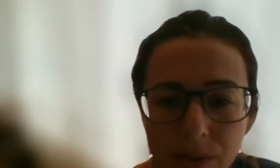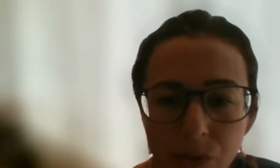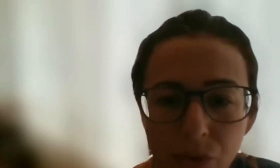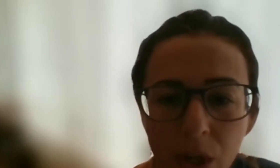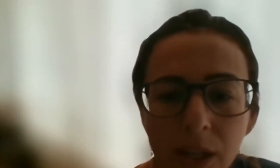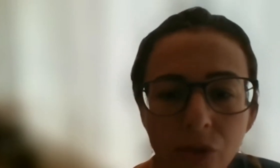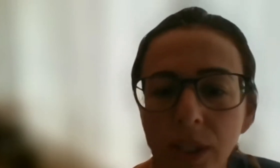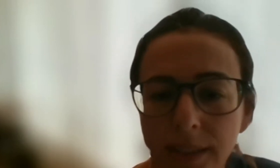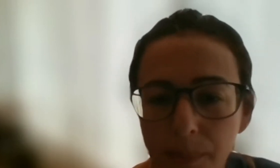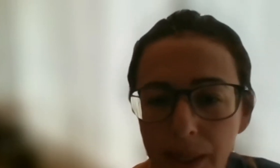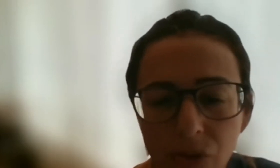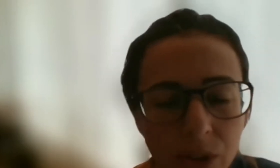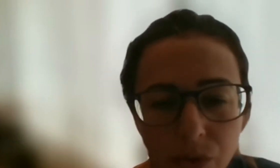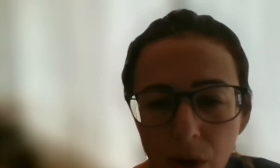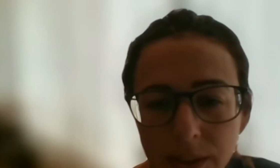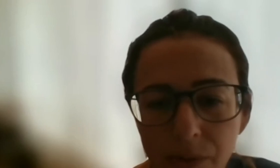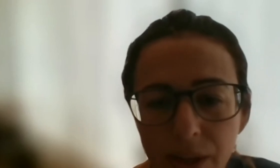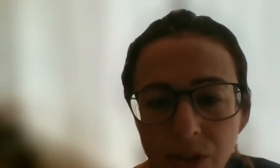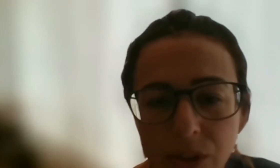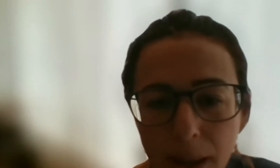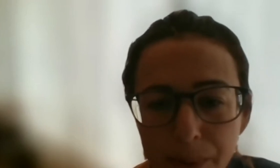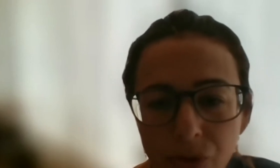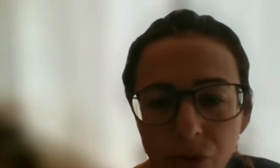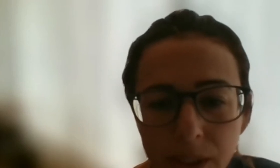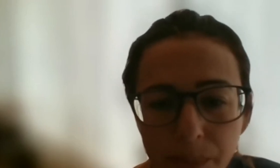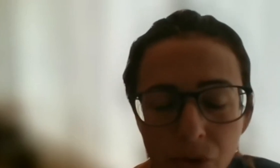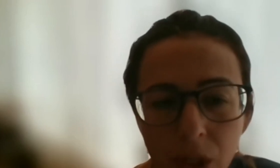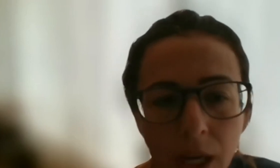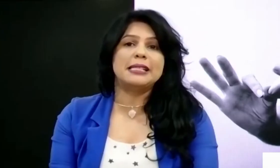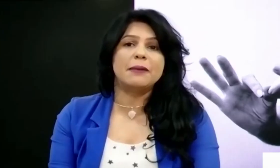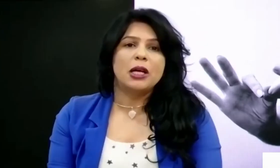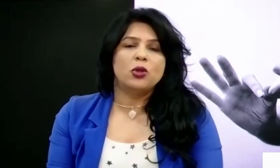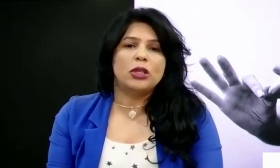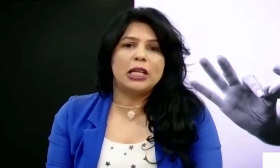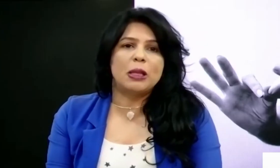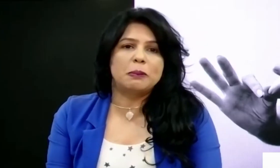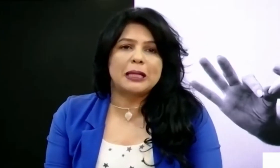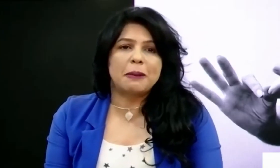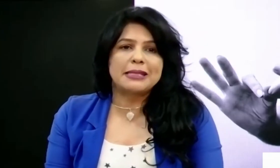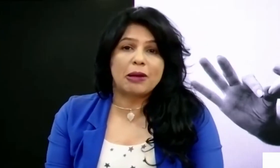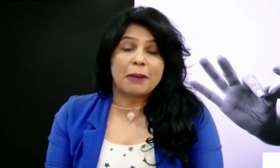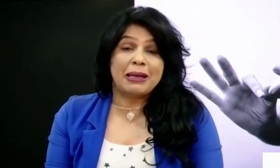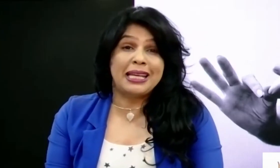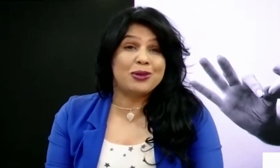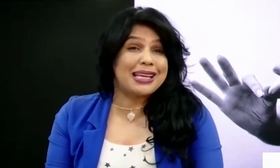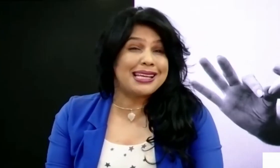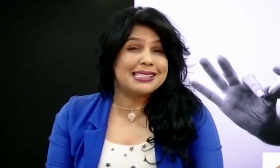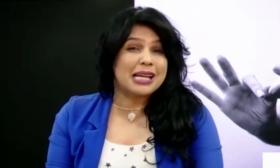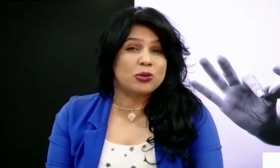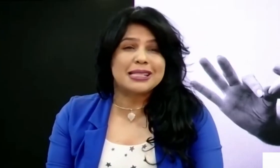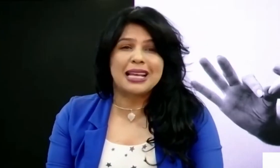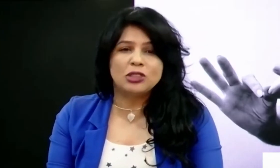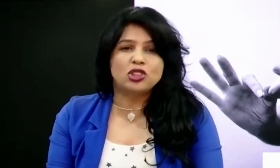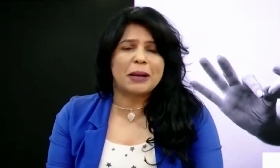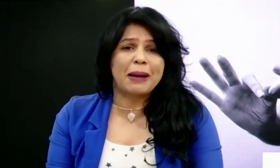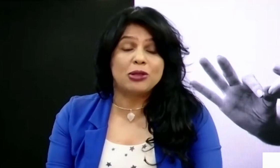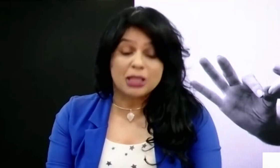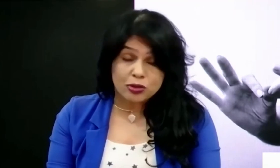espaços, diretamente, não só através de intérpretes de Libras. Capacitar pessoas surdas para o mercado de trabalho e fomentar